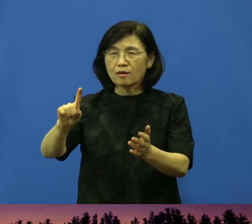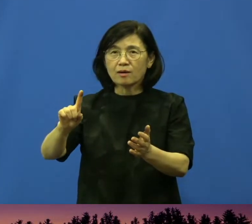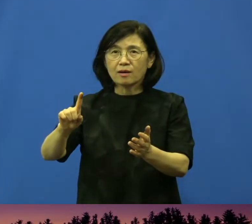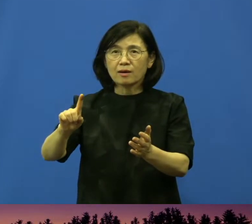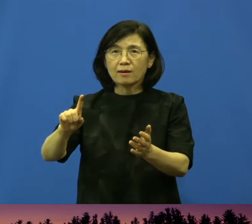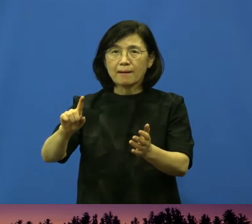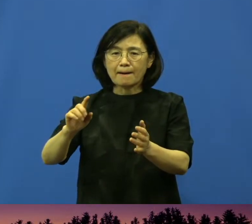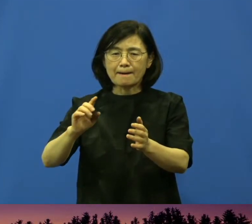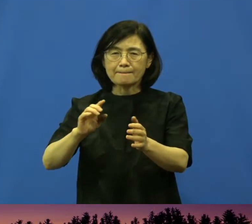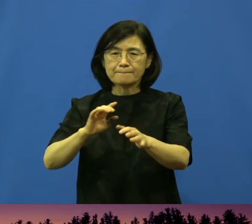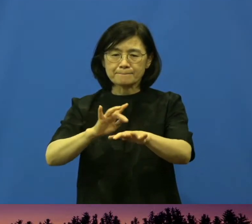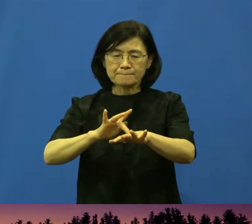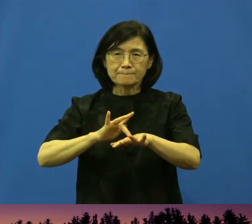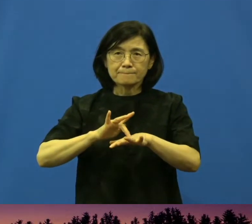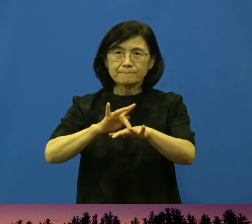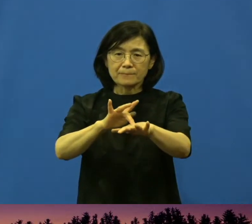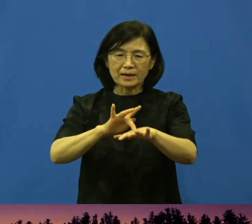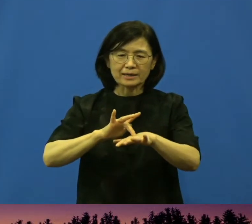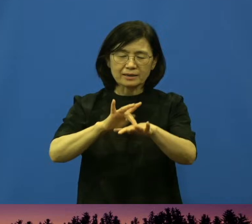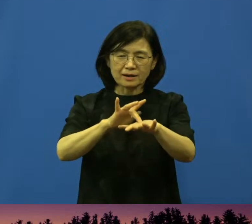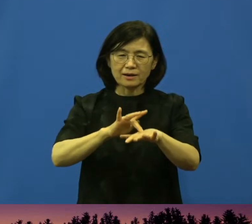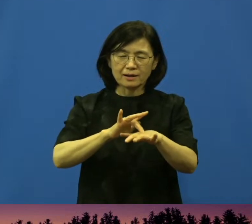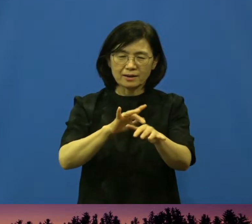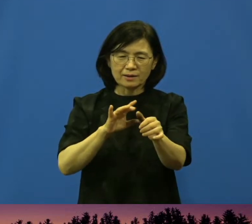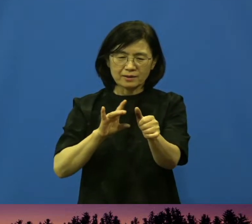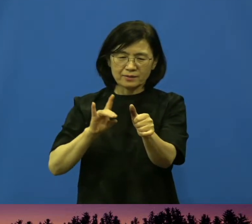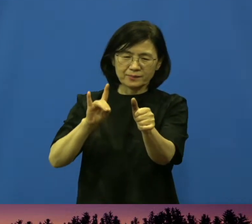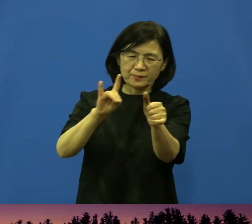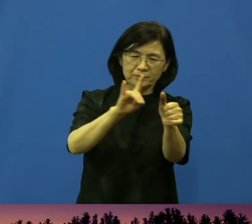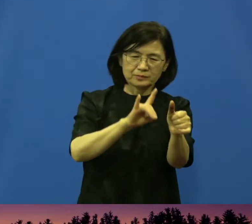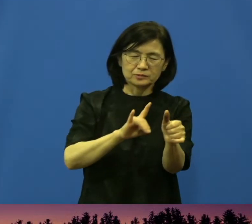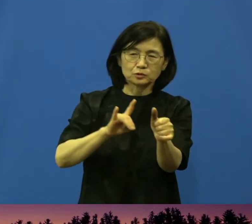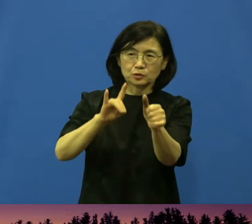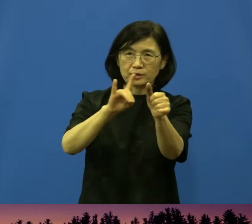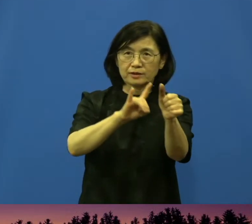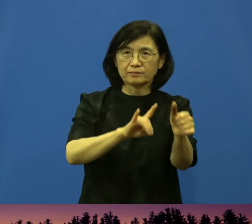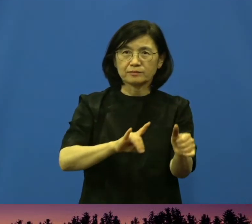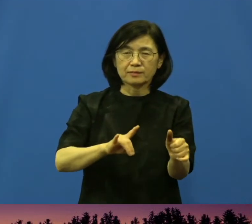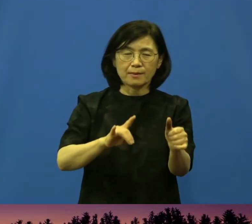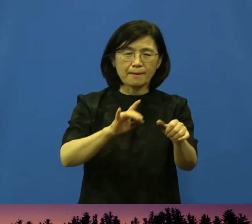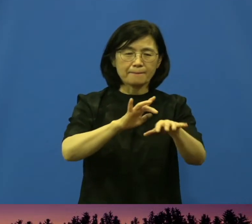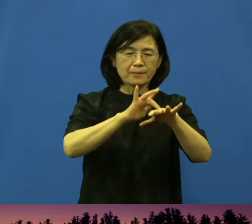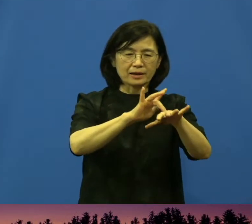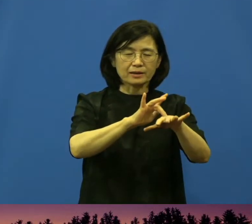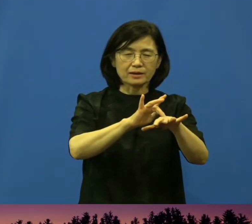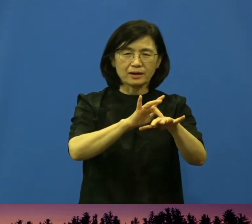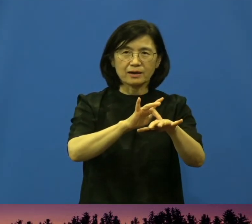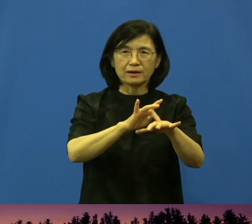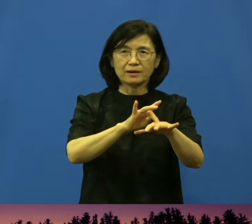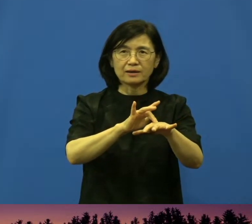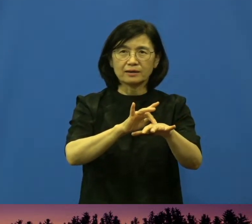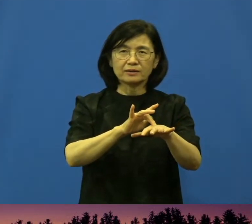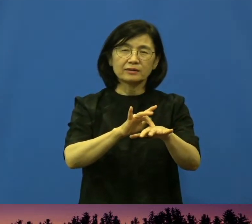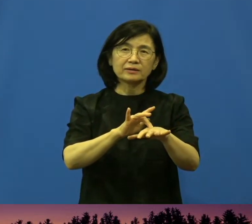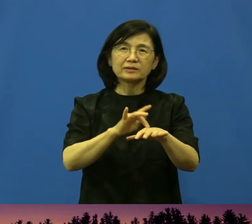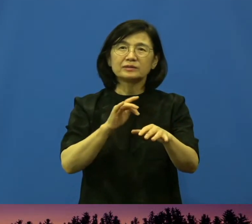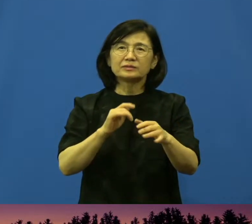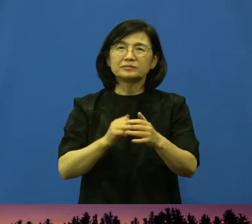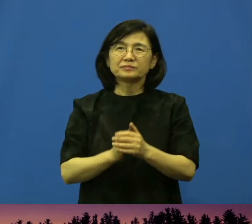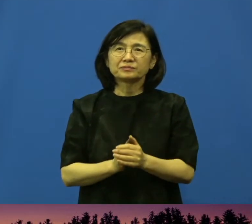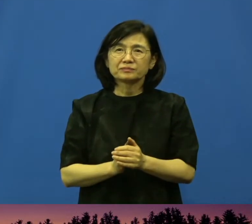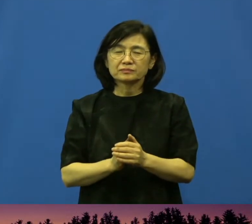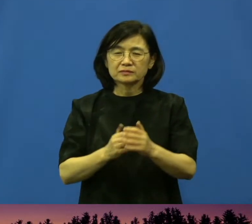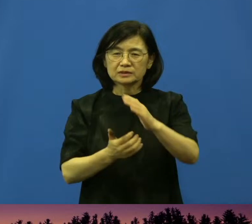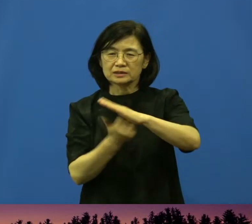마귀가 높은 곳으로 데려가는 이유가 그게 있어요. 그래서 인간은 스스로 위험을 안고 있는 거죠. 그 성공